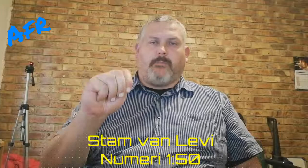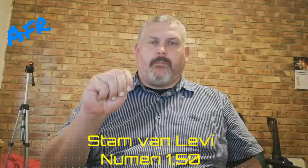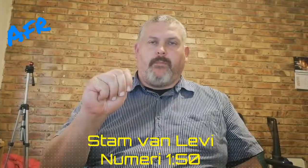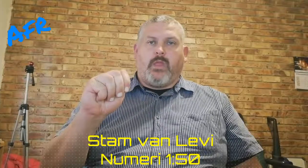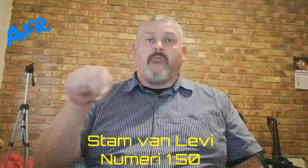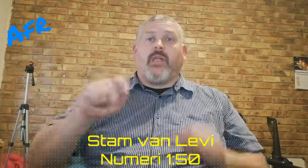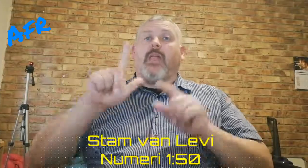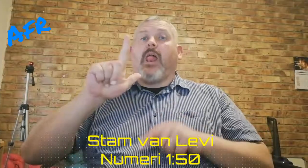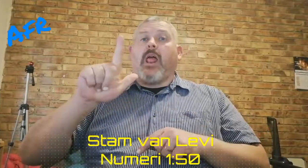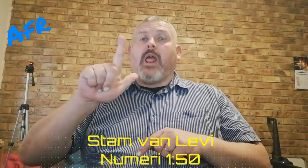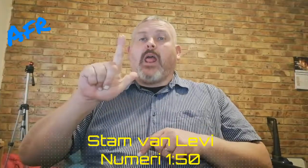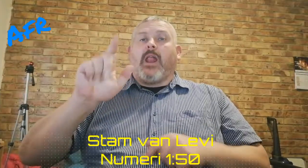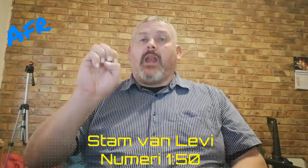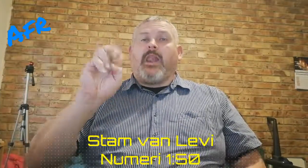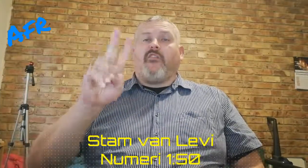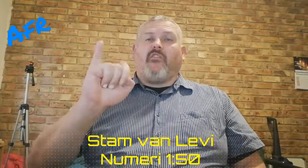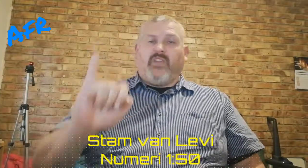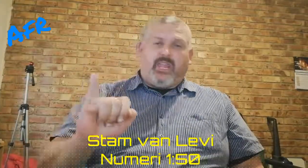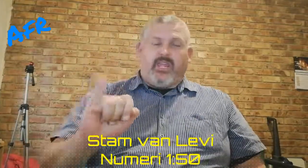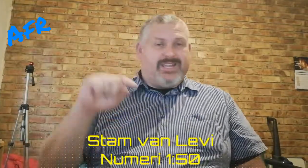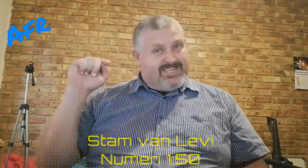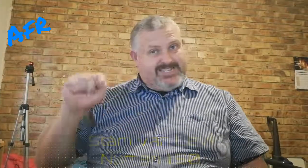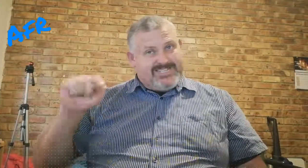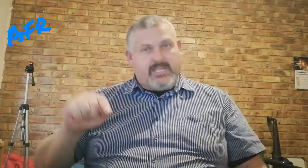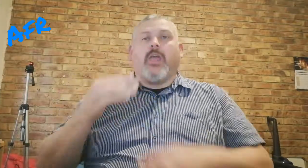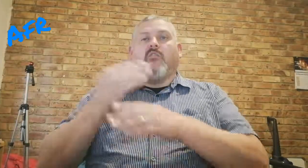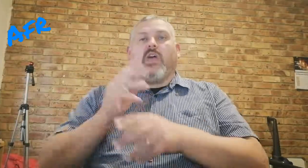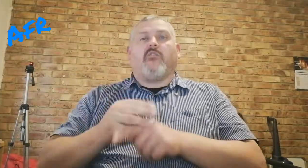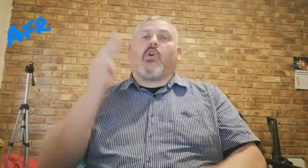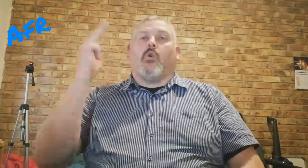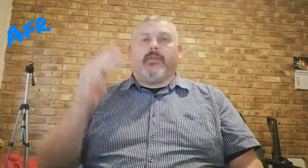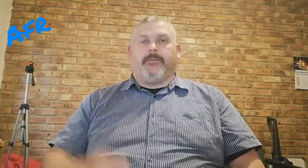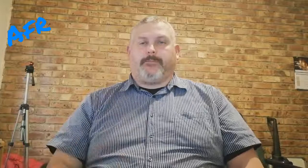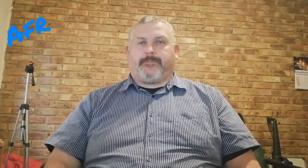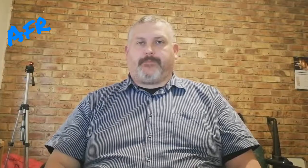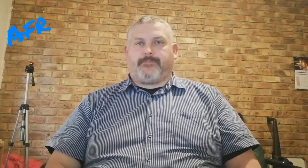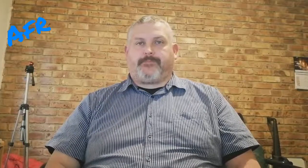stam, van leefvie, werk vir God.